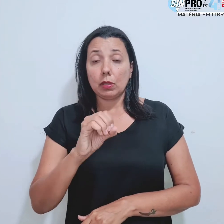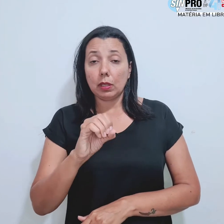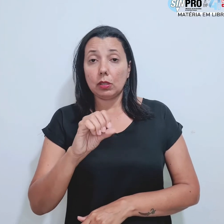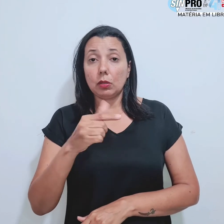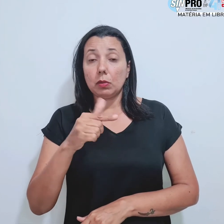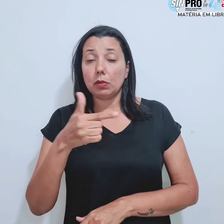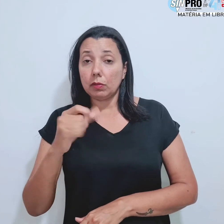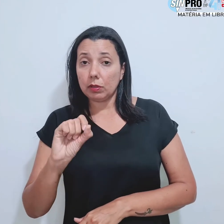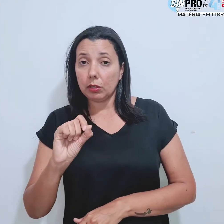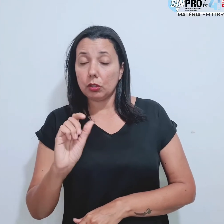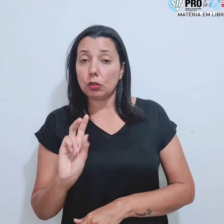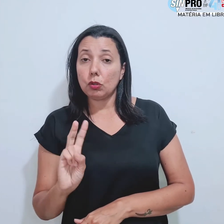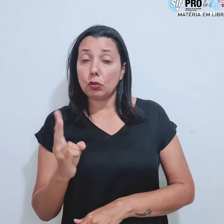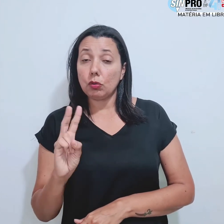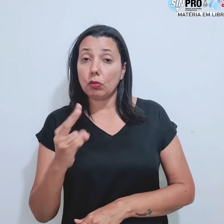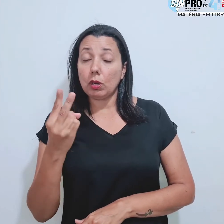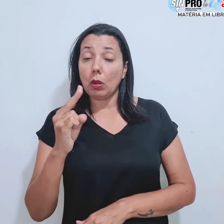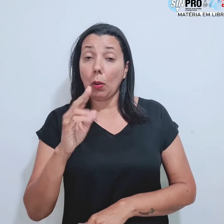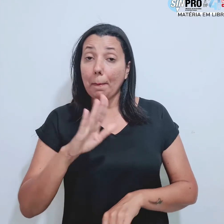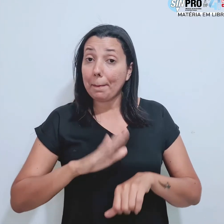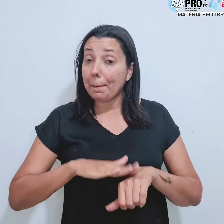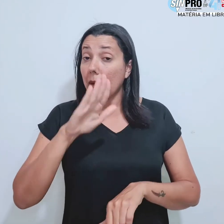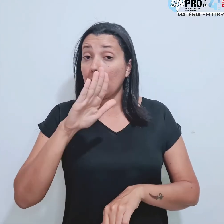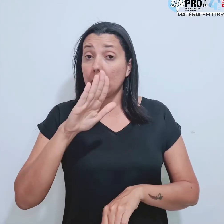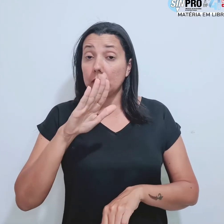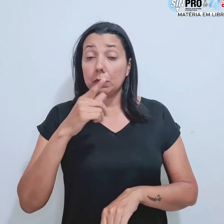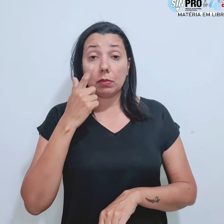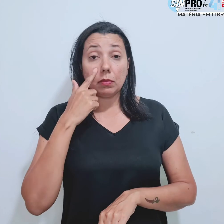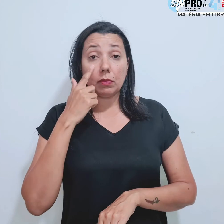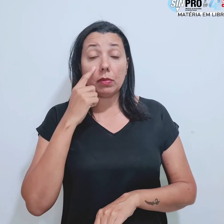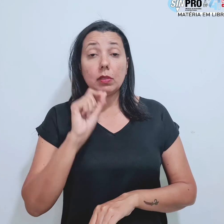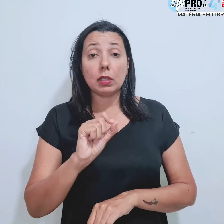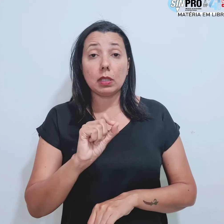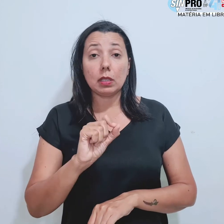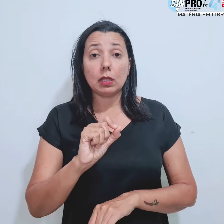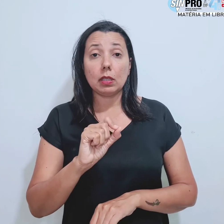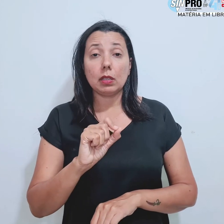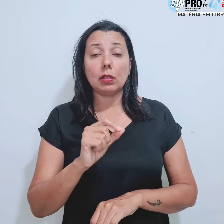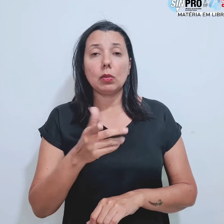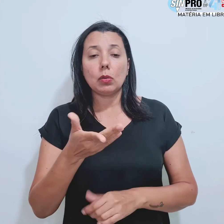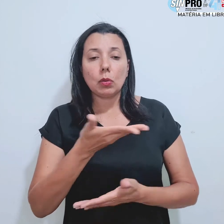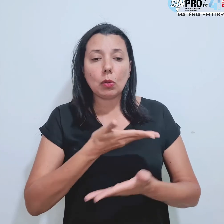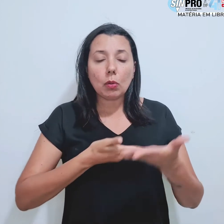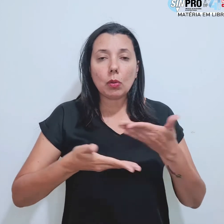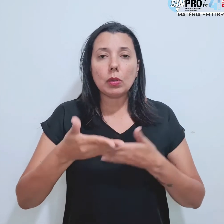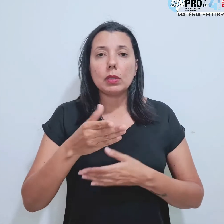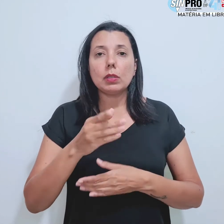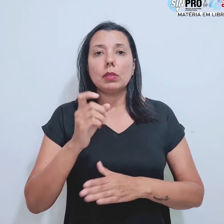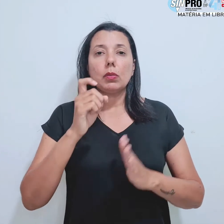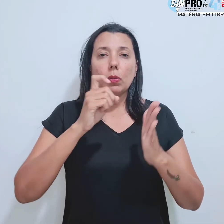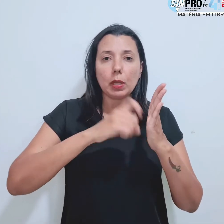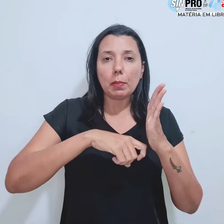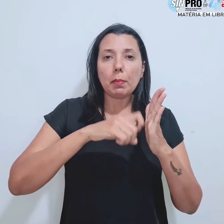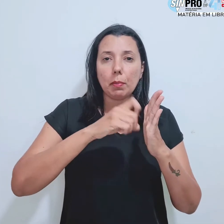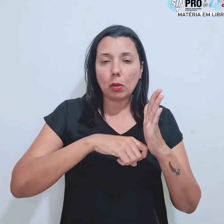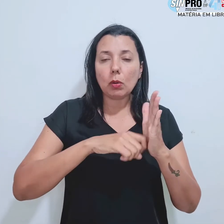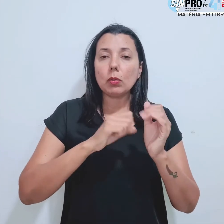29/10/2020, o valor global máximo previsto das deduções do imposto que poderiam